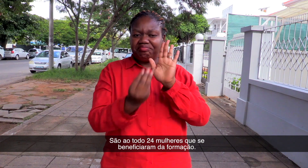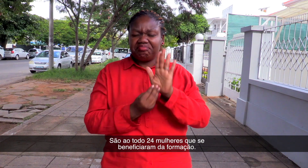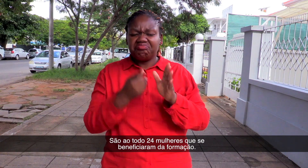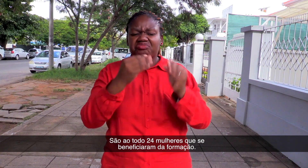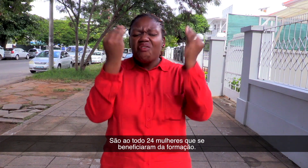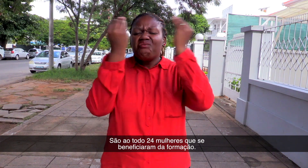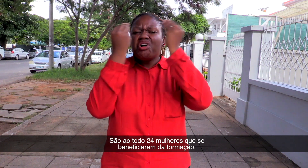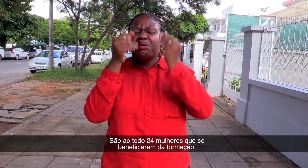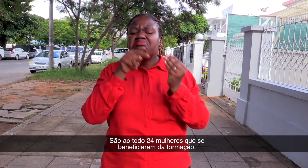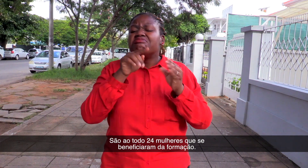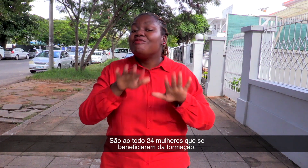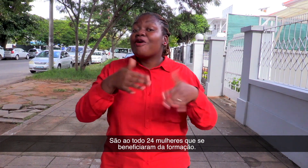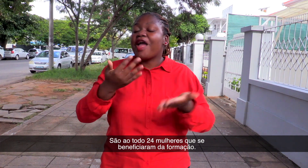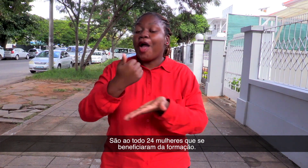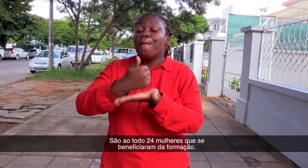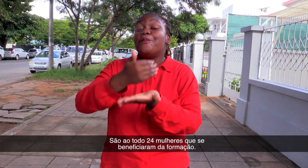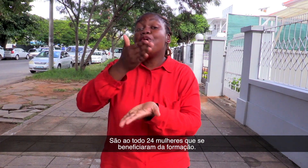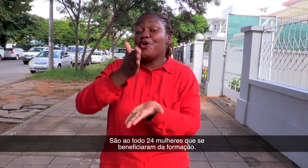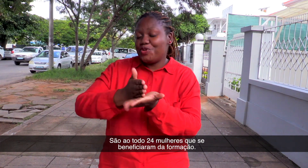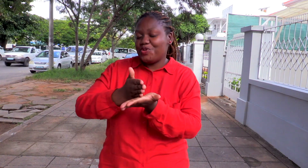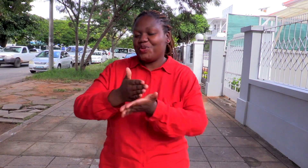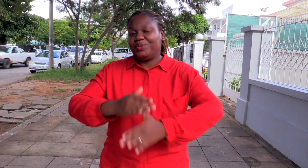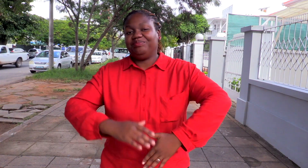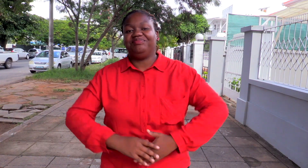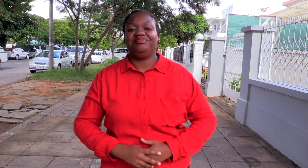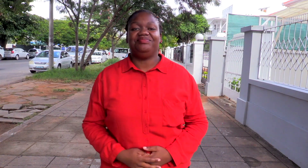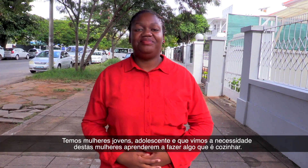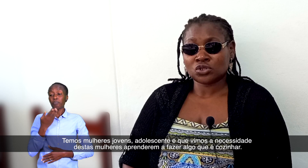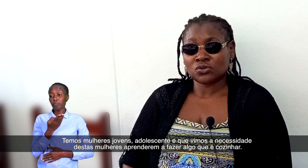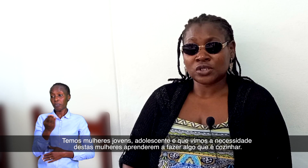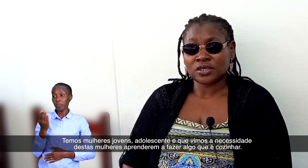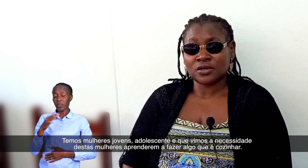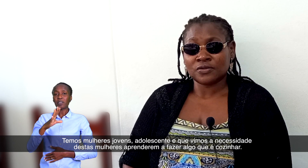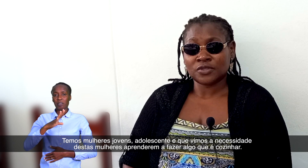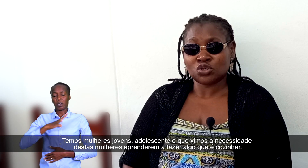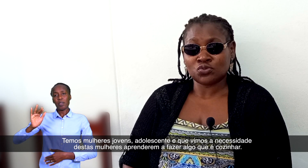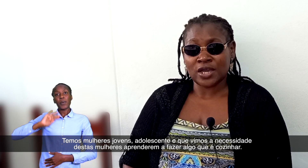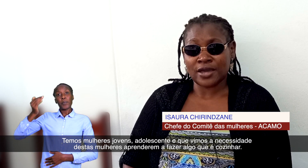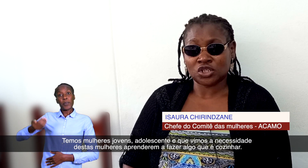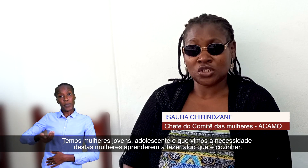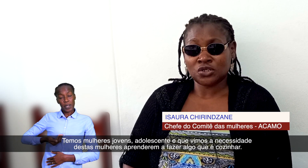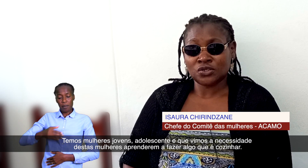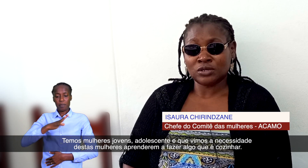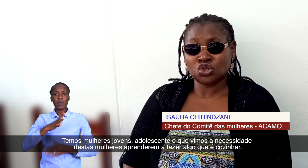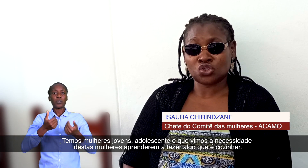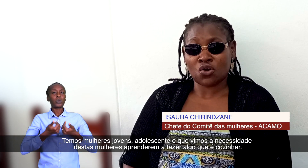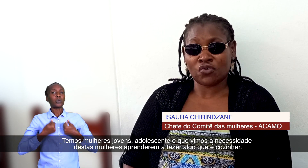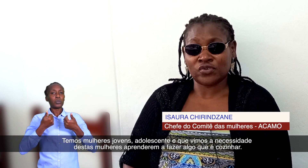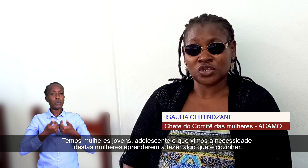24 mulheres que se beneficiaram da formação. Vemos que nós aqui temos mulheres, temos jovens,